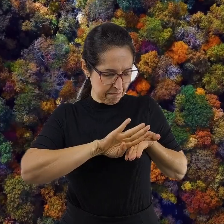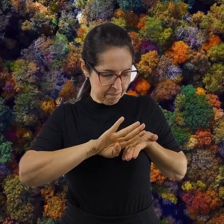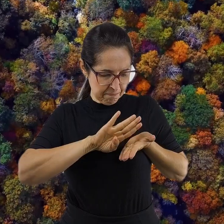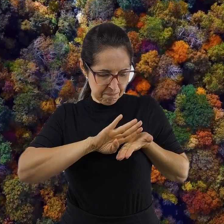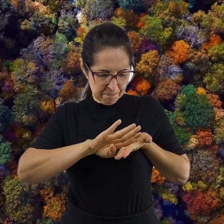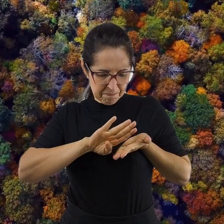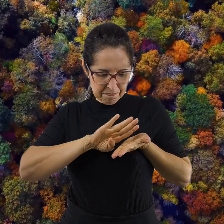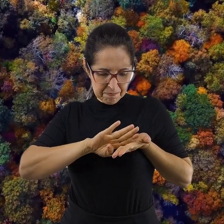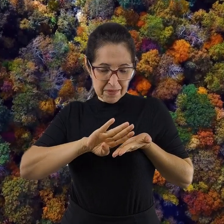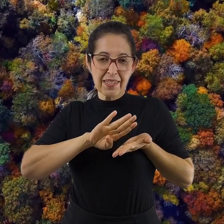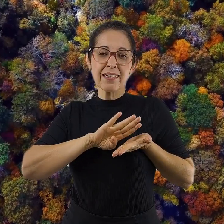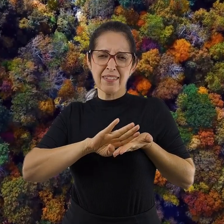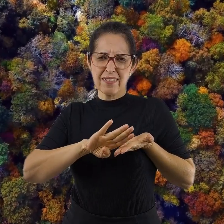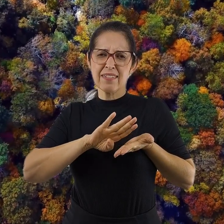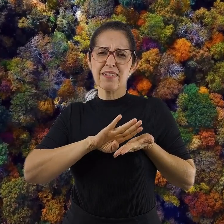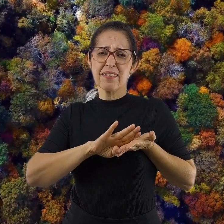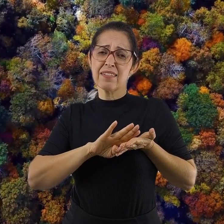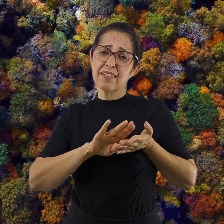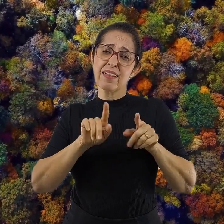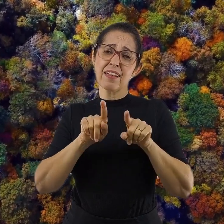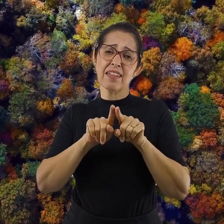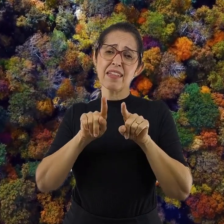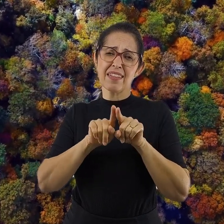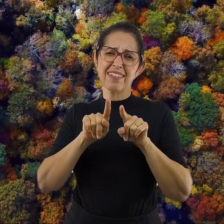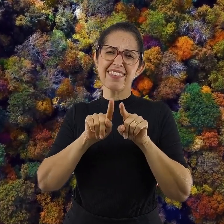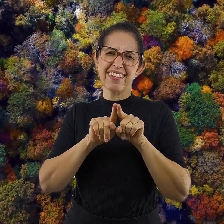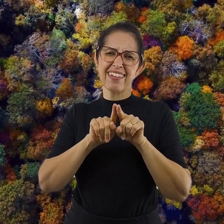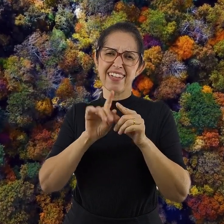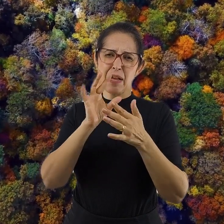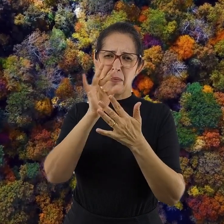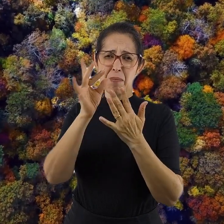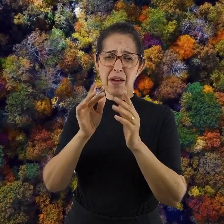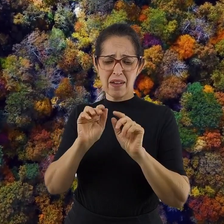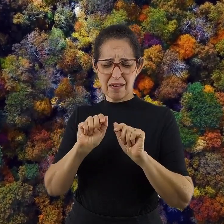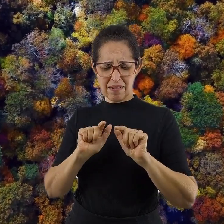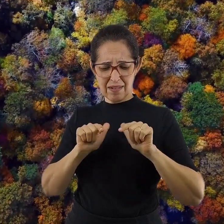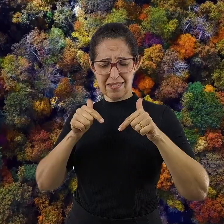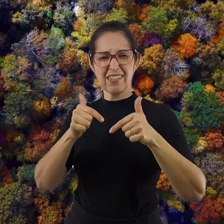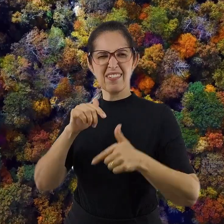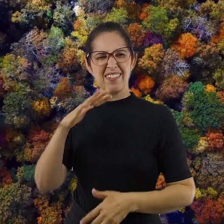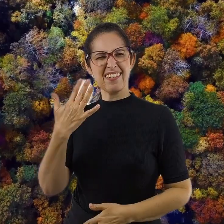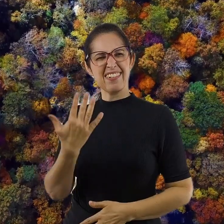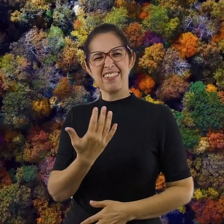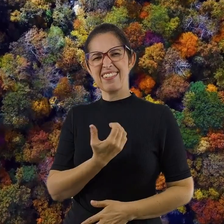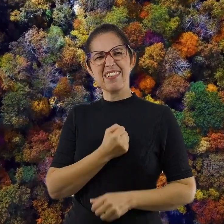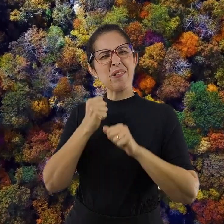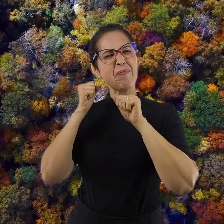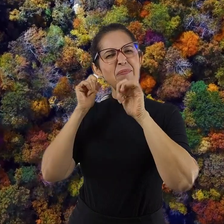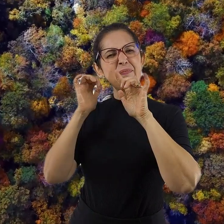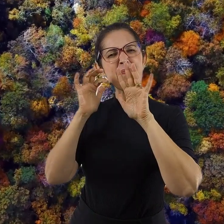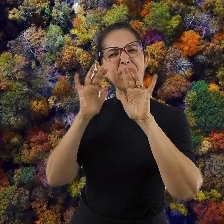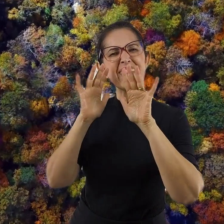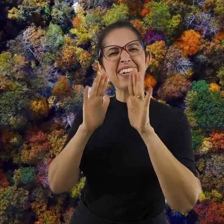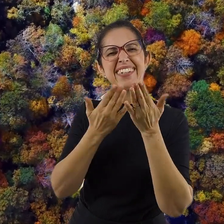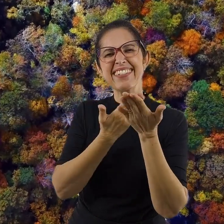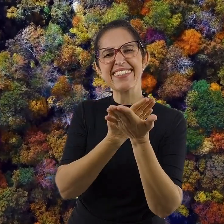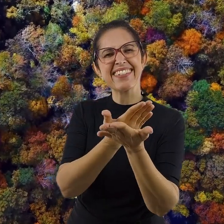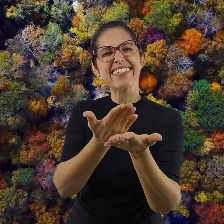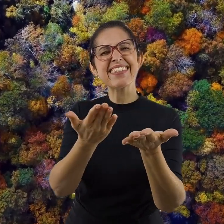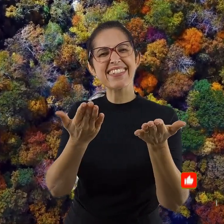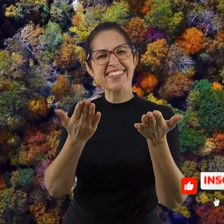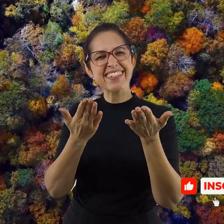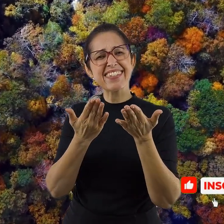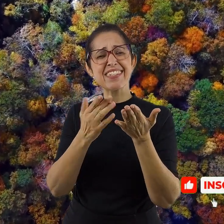Andresse, e operar bênçãos em favor das vossas vidas, Calassodrias, em particular,